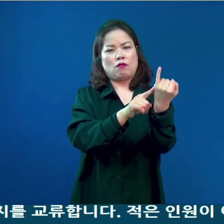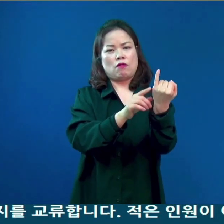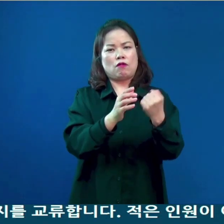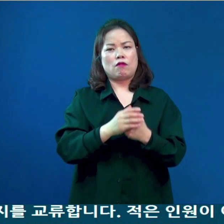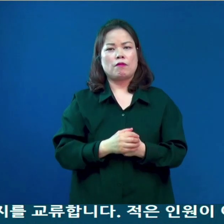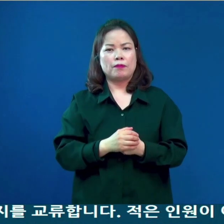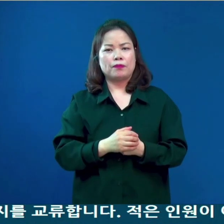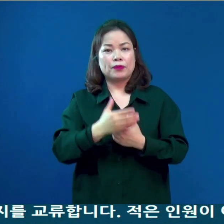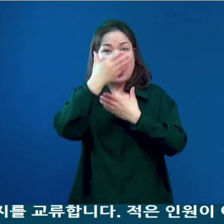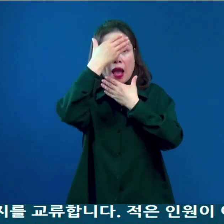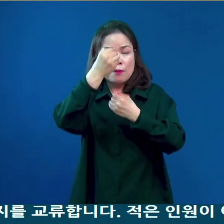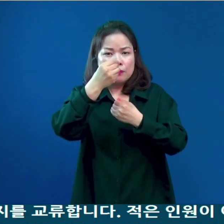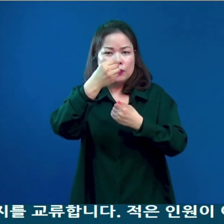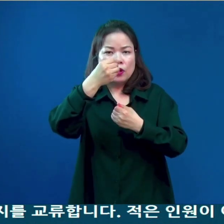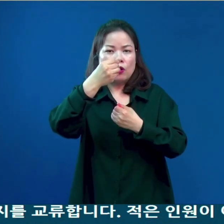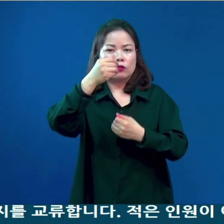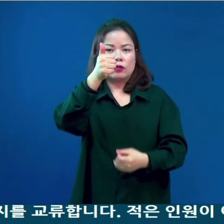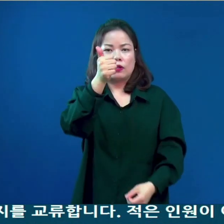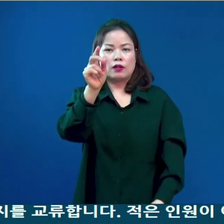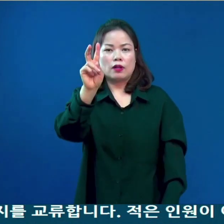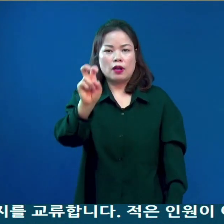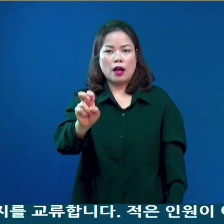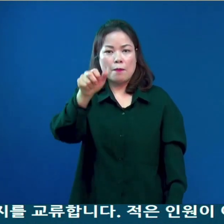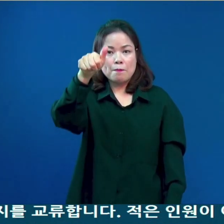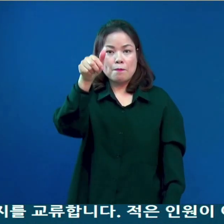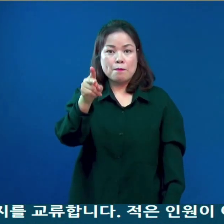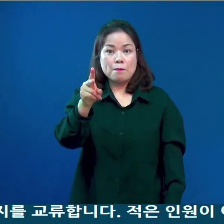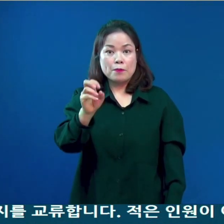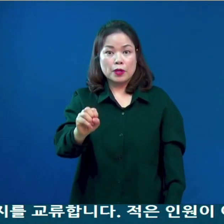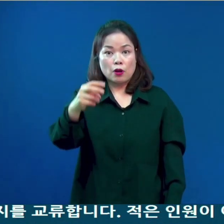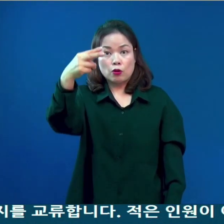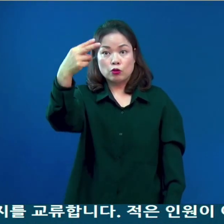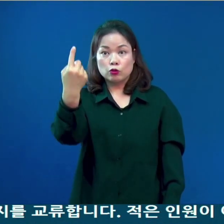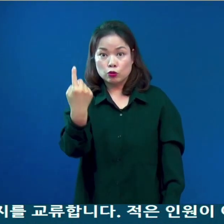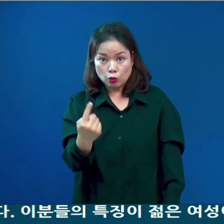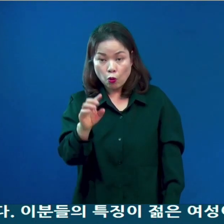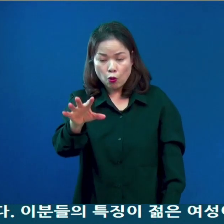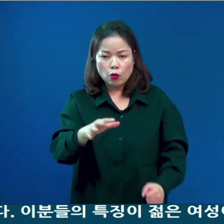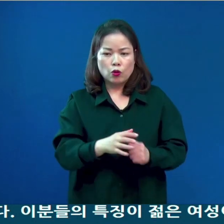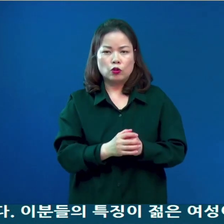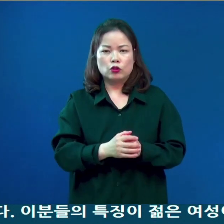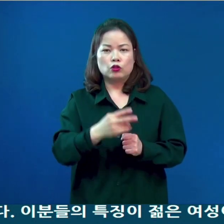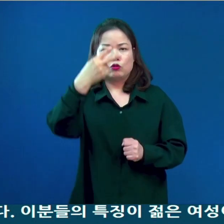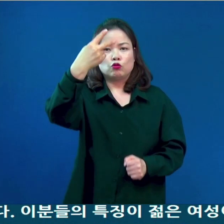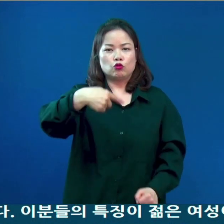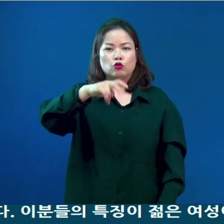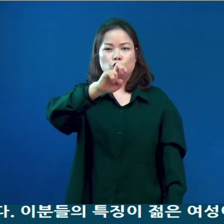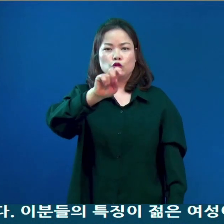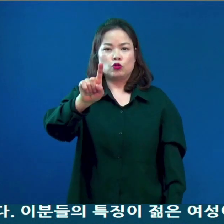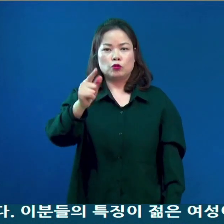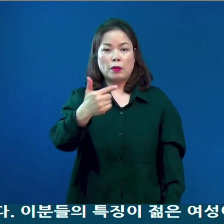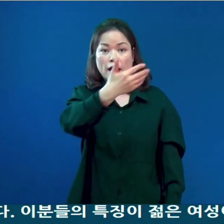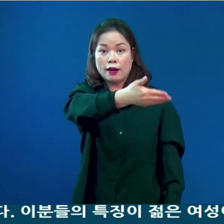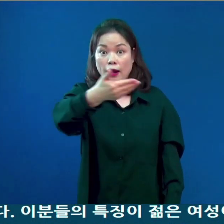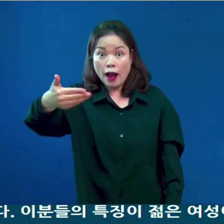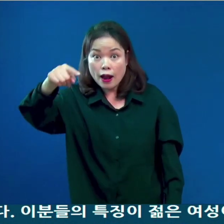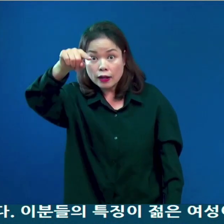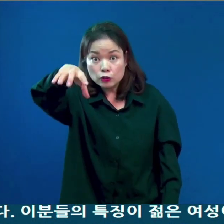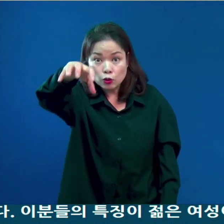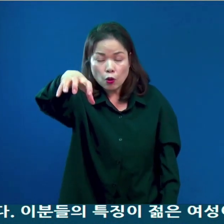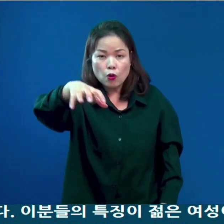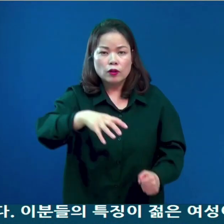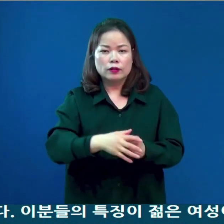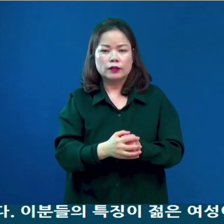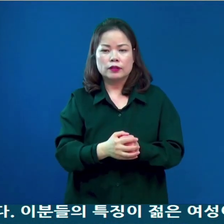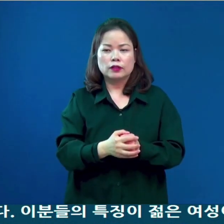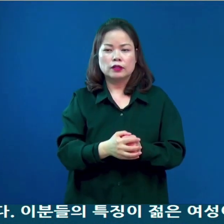함경도가 70%입니다. 여러분, 함경도 하면 저 위쪽에 북한 지도를 보면 저쪽 두만강 저 위쪽, 우리가 소위 말해서 이제 토끼로